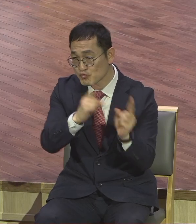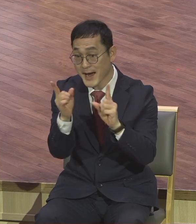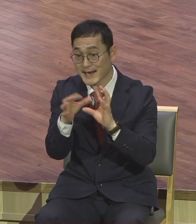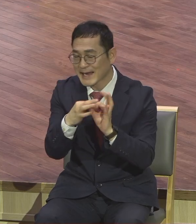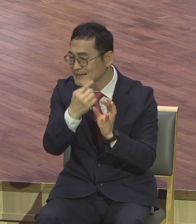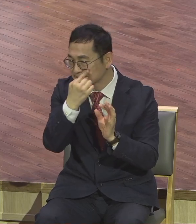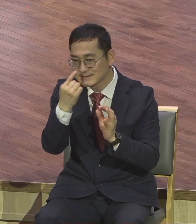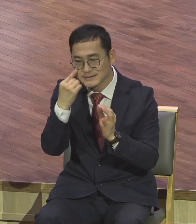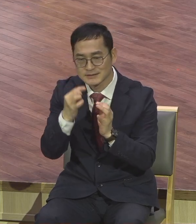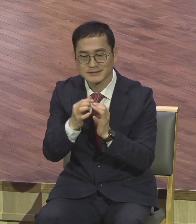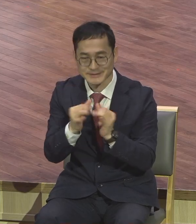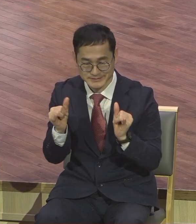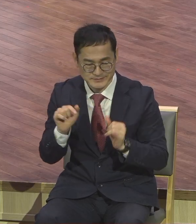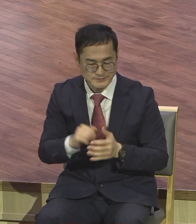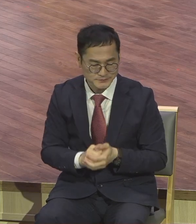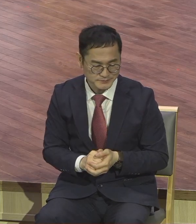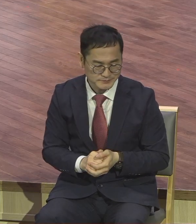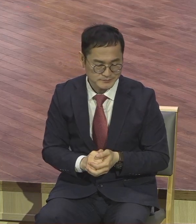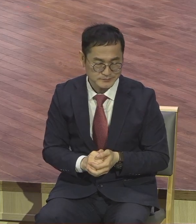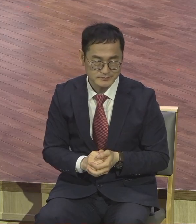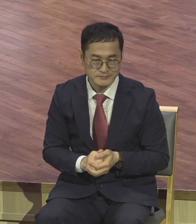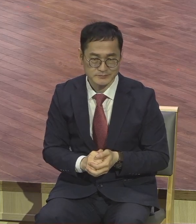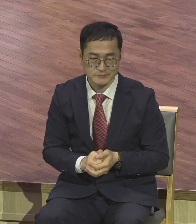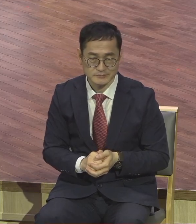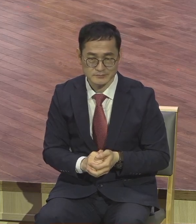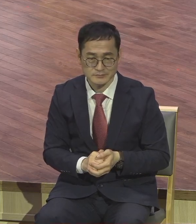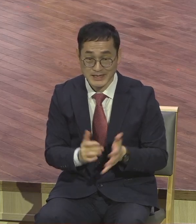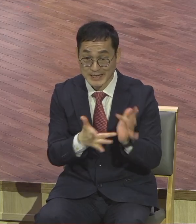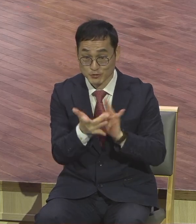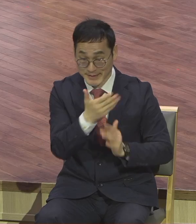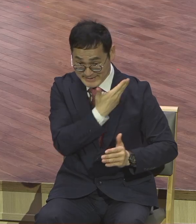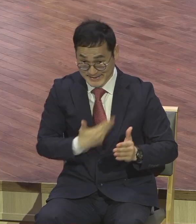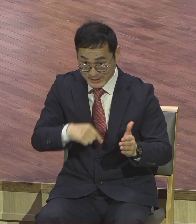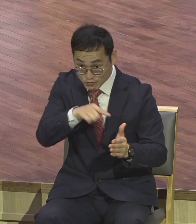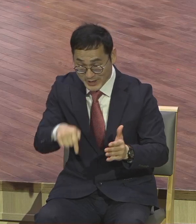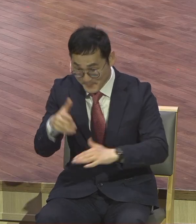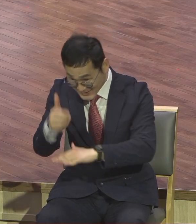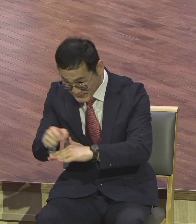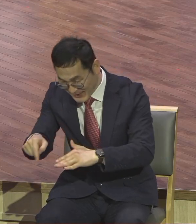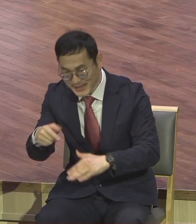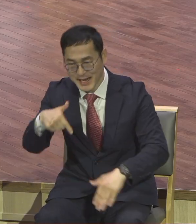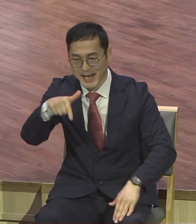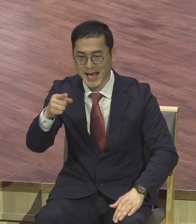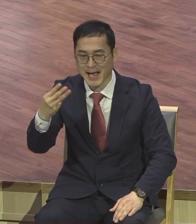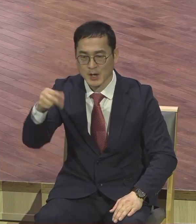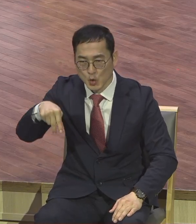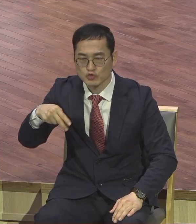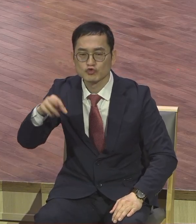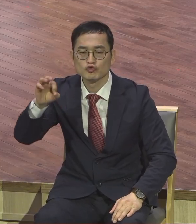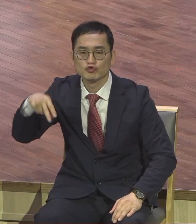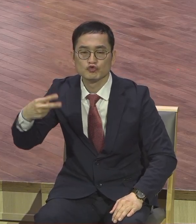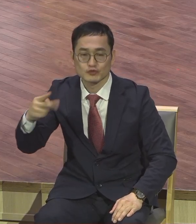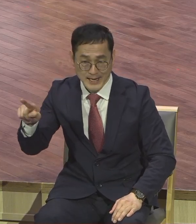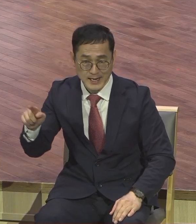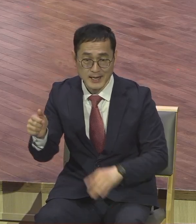가장 마지막 사람으로 가른유다가 등장합니다. 가른유다는 다른 제자들처럼 예수님을